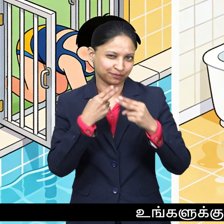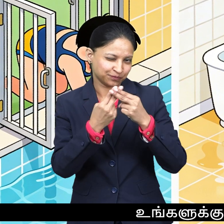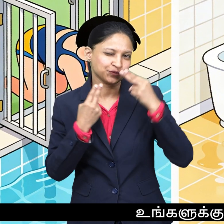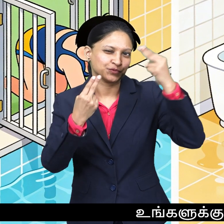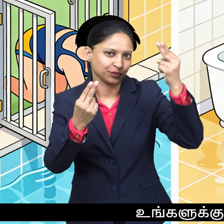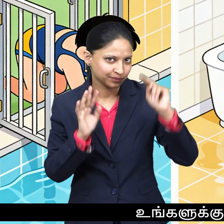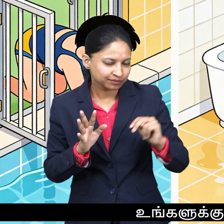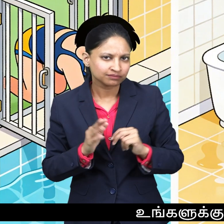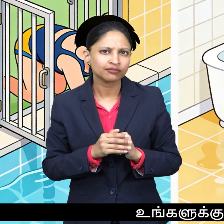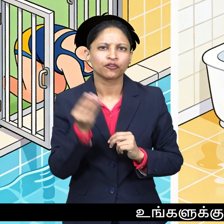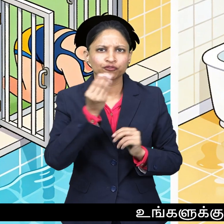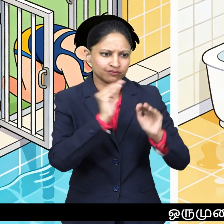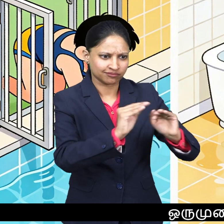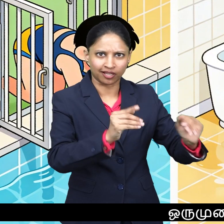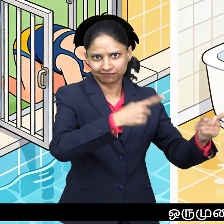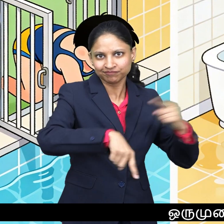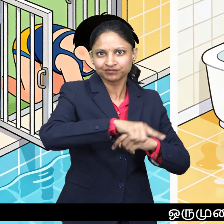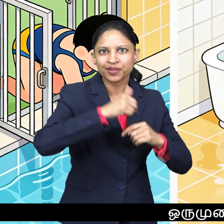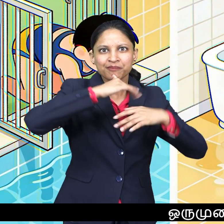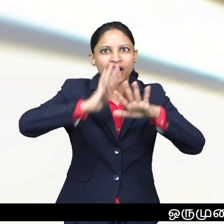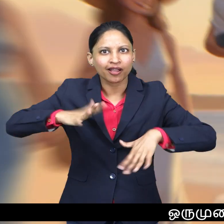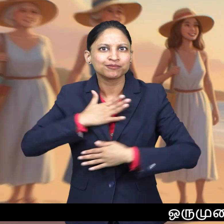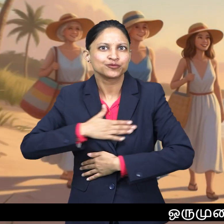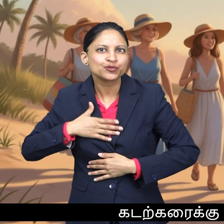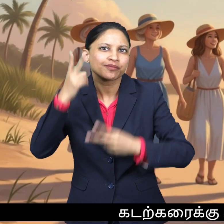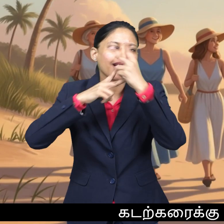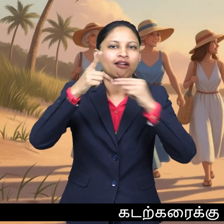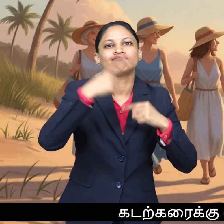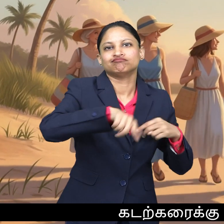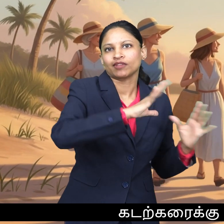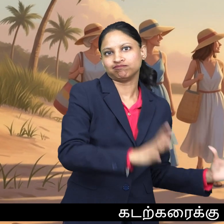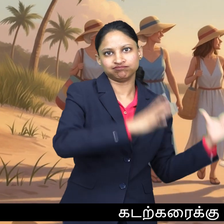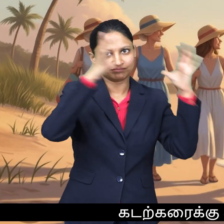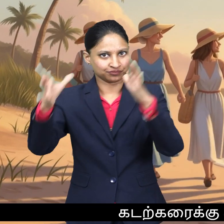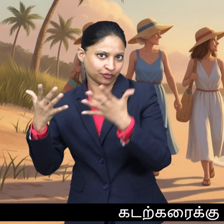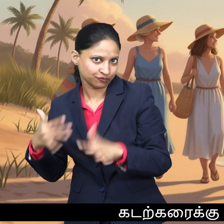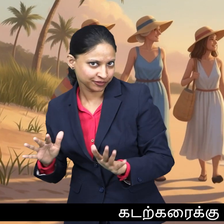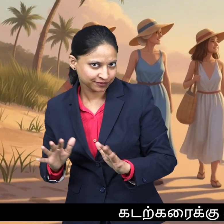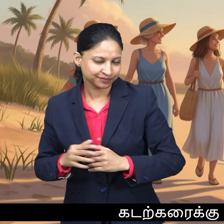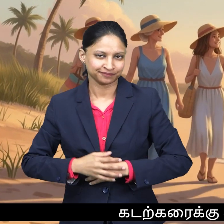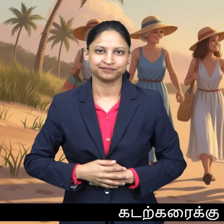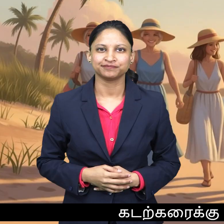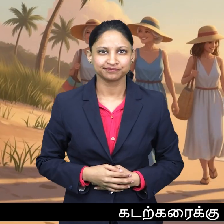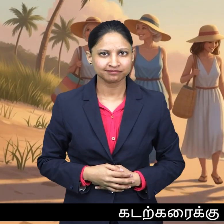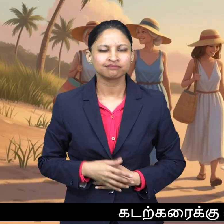உங்களுக்கு ஒரு கதை சொல்கிறேன். ஒருமுறை சில குழந்தைகள் கடற்கரைக்கு சுற்றுலாவுக்கு